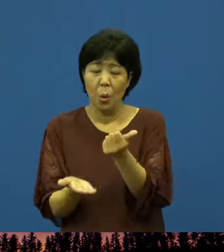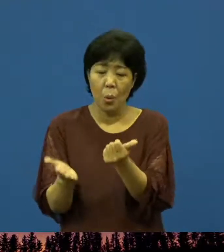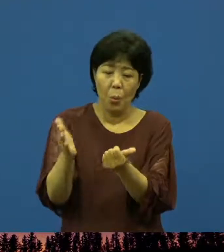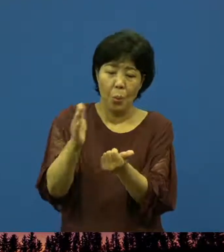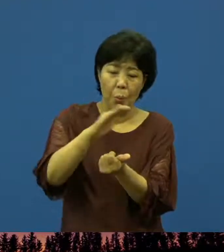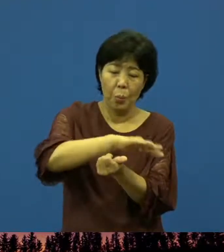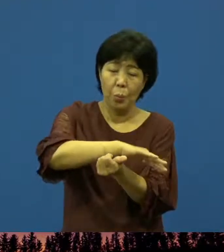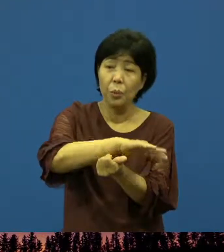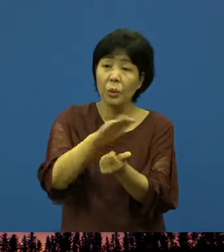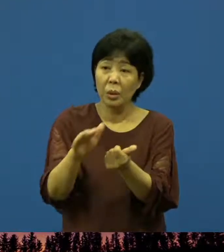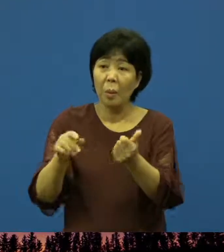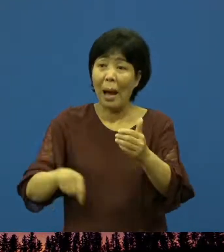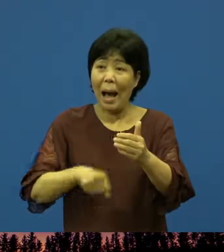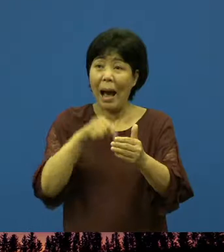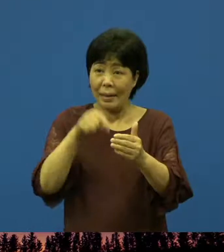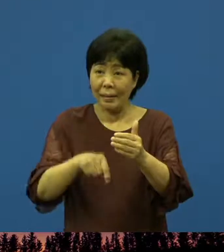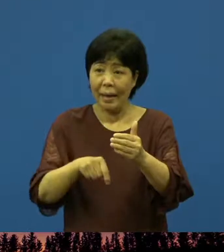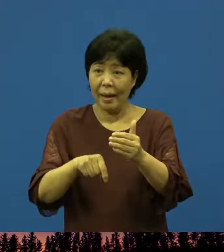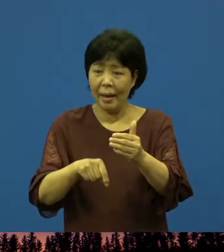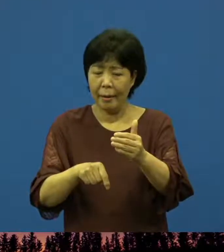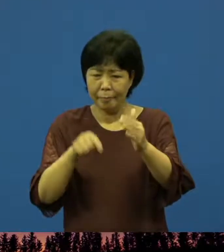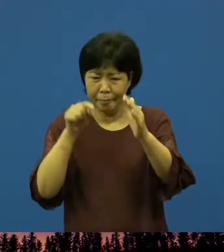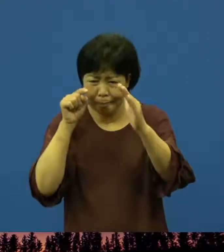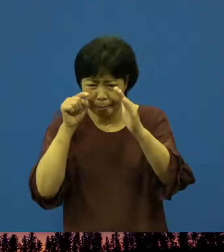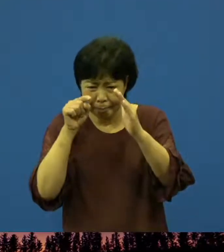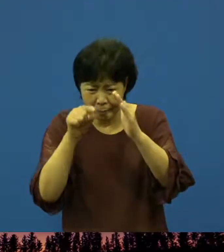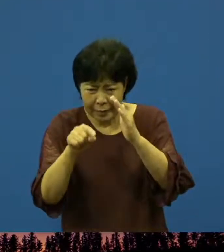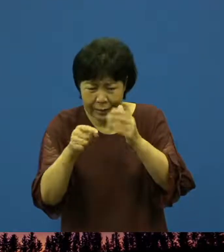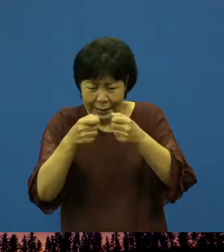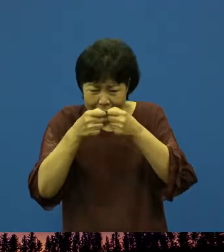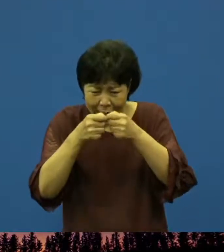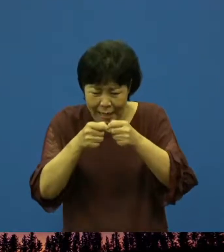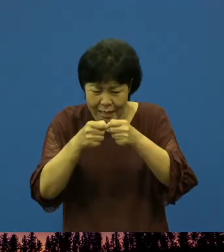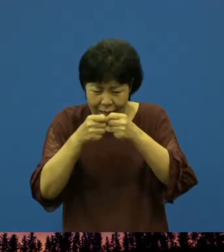들어가서 세밀하게 관찰한 내용이 나옵니다.